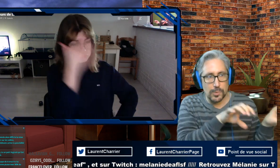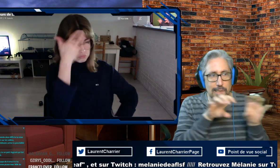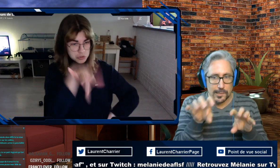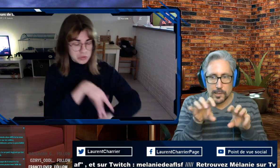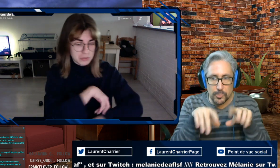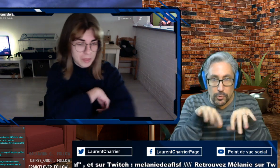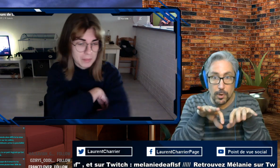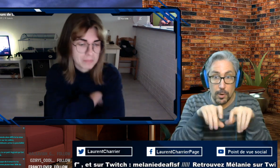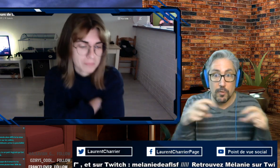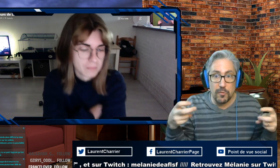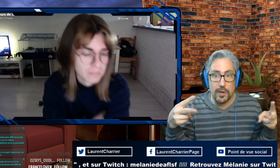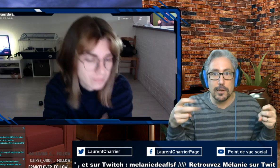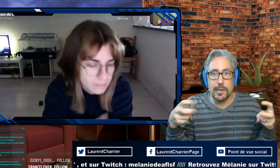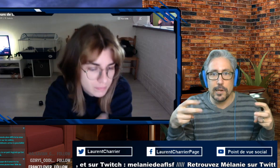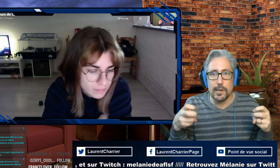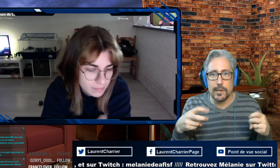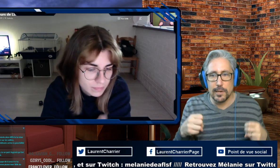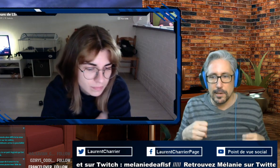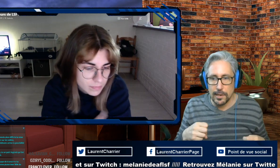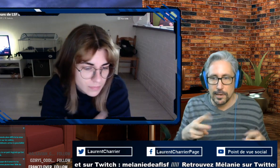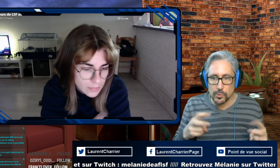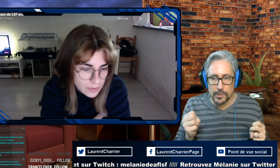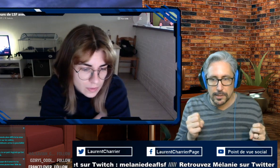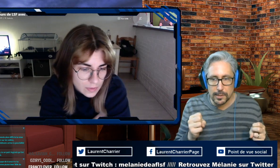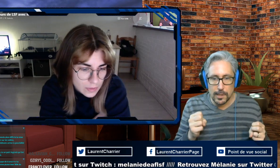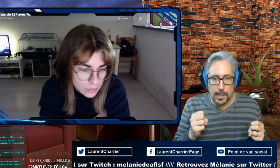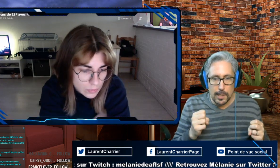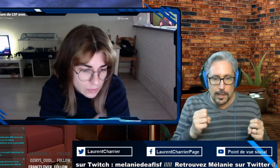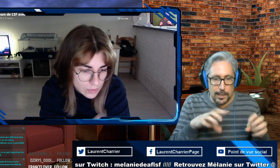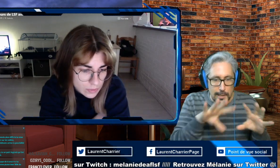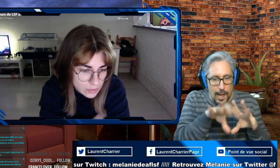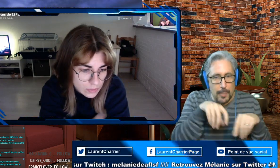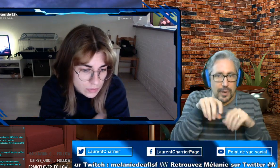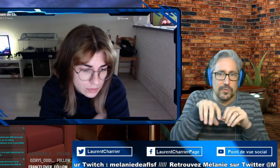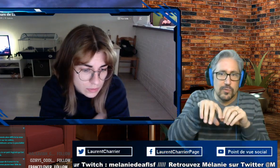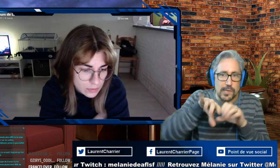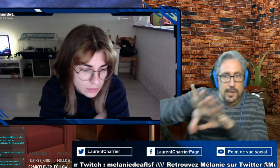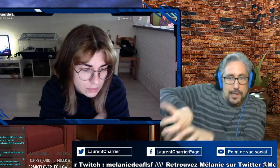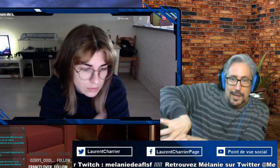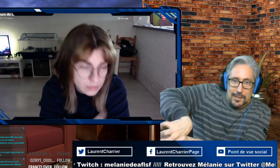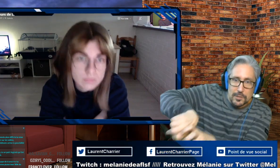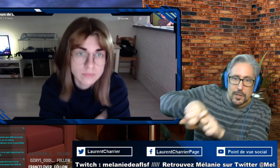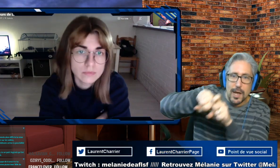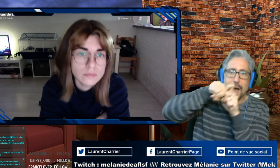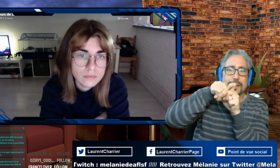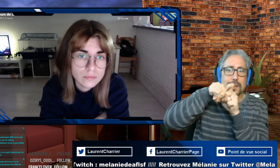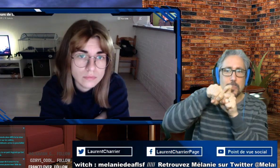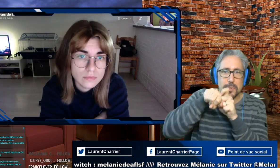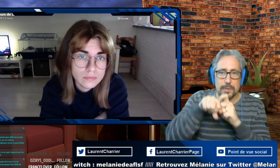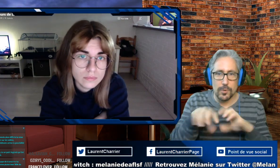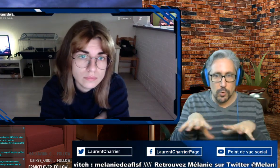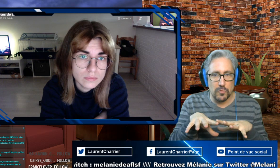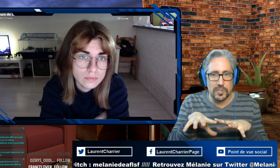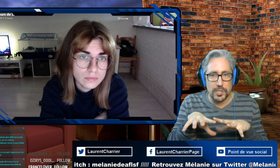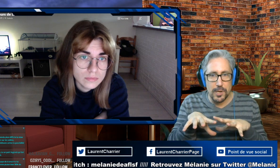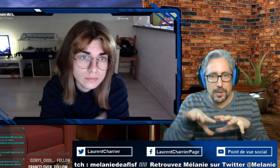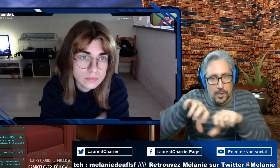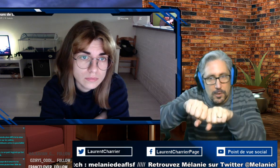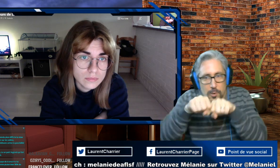Amara, donc c'est un site pour faire les sous-titres. Après, vous allez attraper le